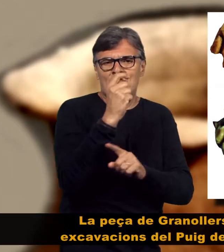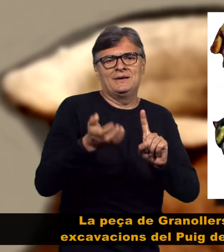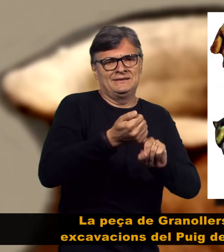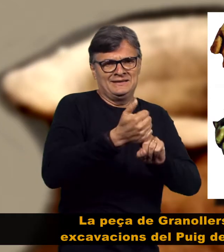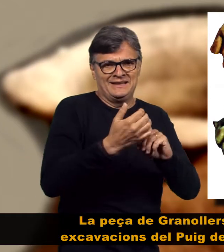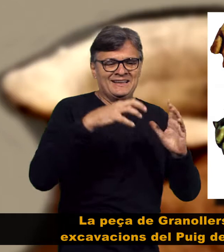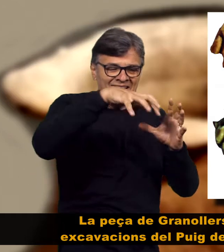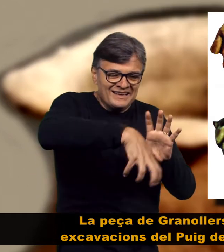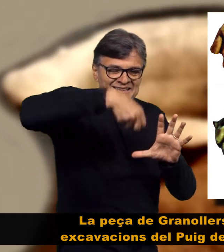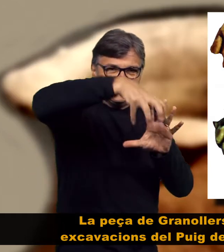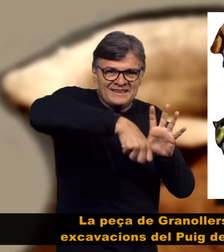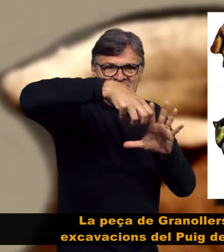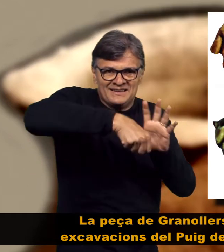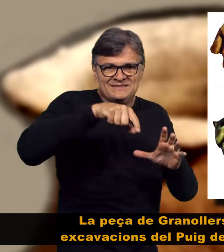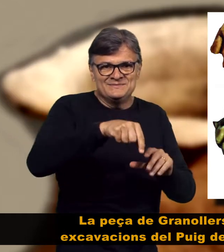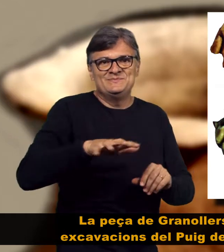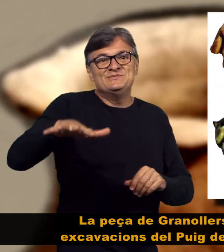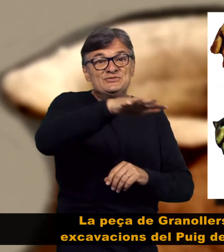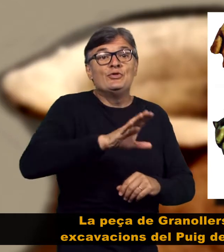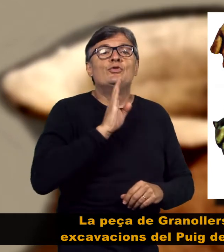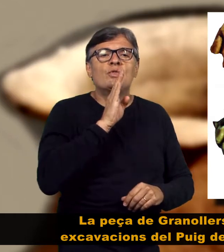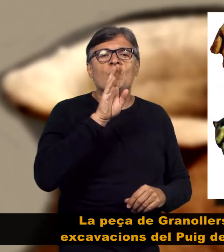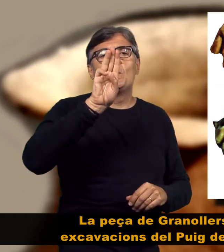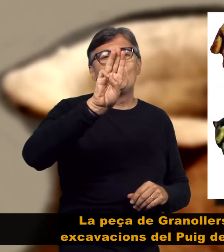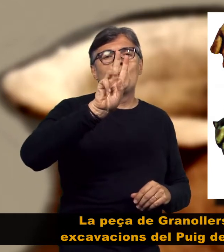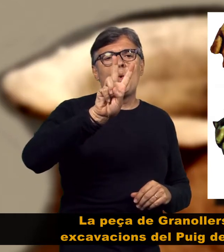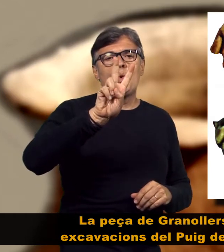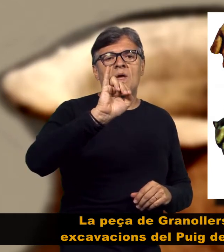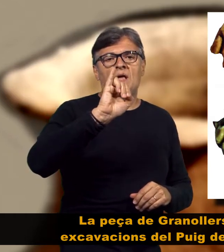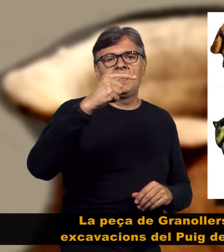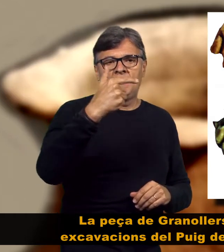La peça de granollers es va trobar a les excavacions al Puig del Castell de Samalús.